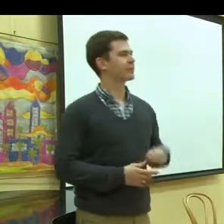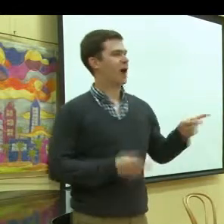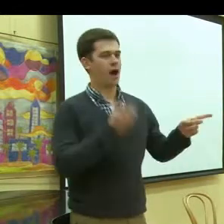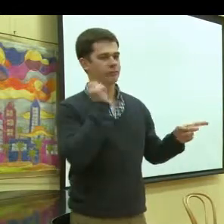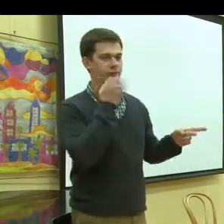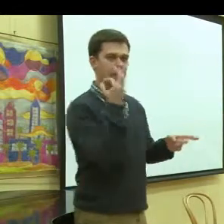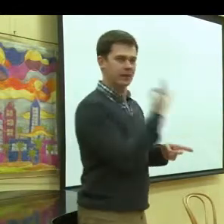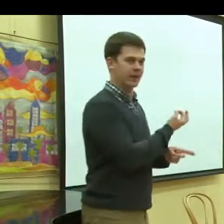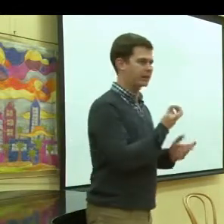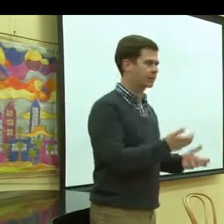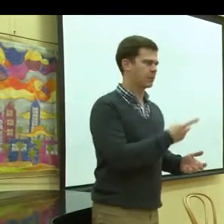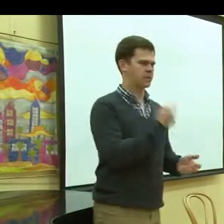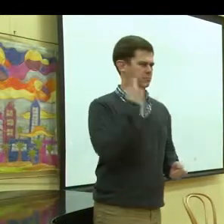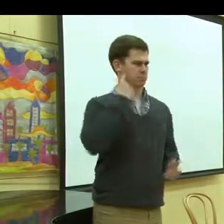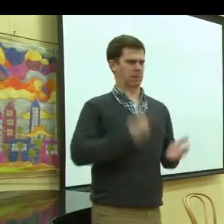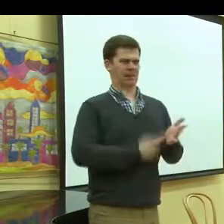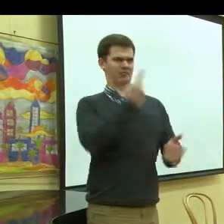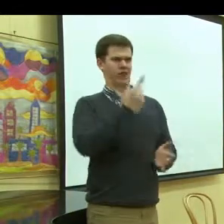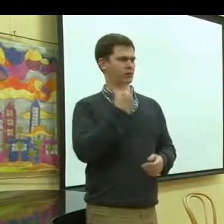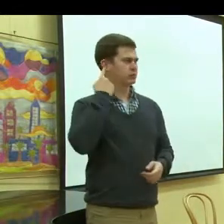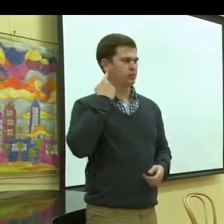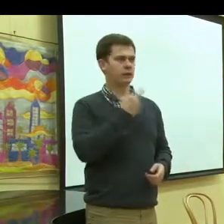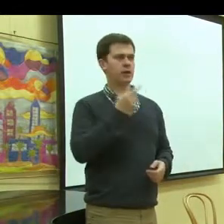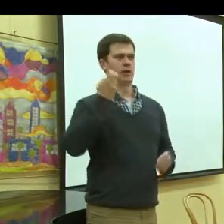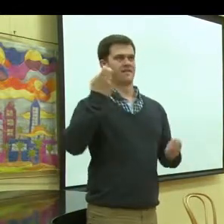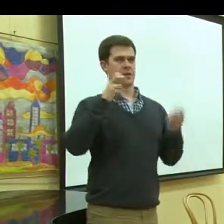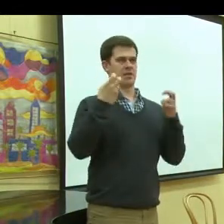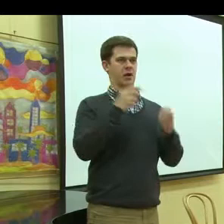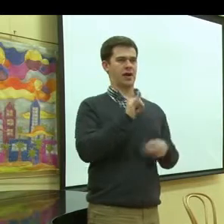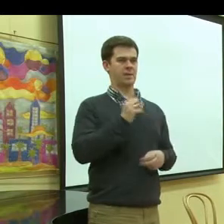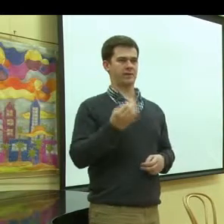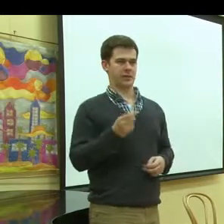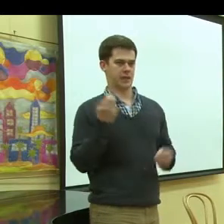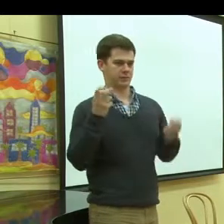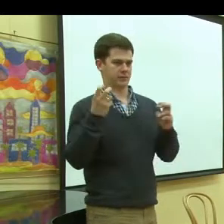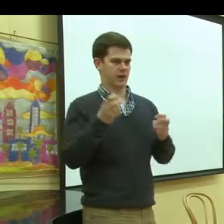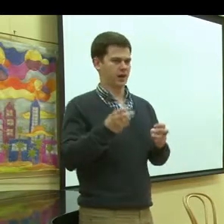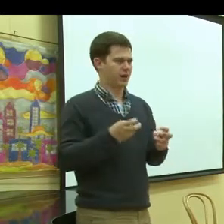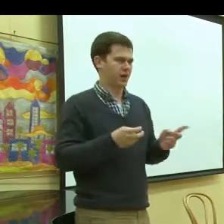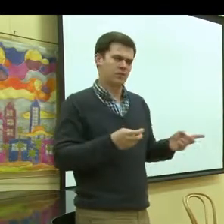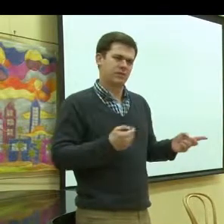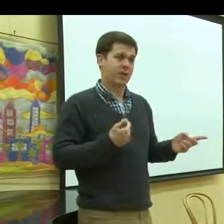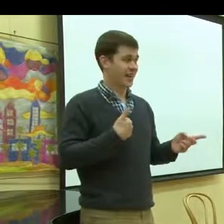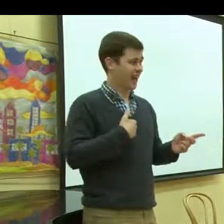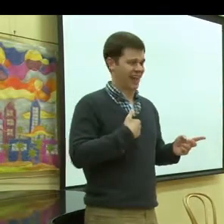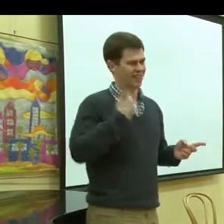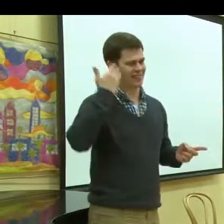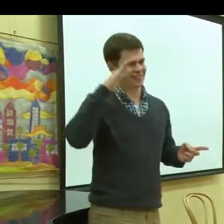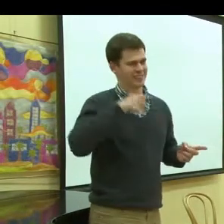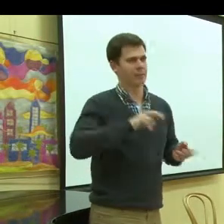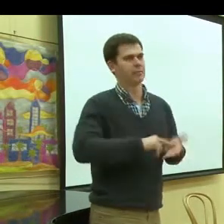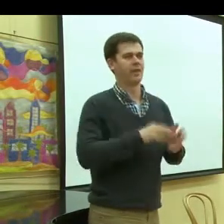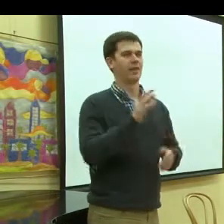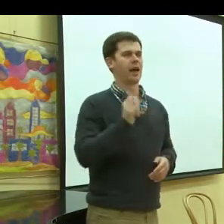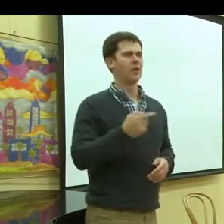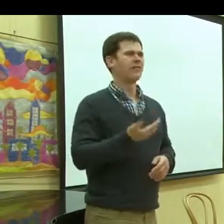Chciałam zapytać, bo po raz pierwszy słyszę, że tango to jest improwizacja pana. A oczywiście nie tańczę tango.